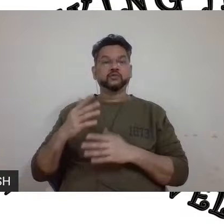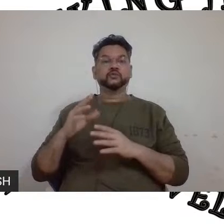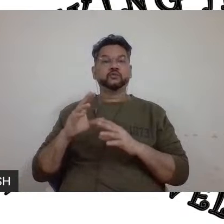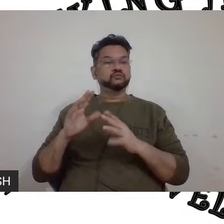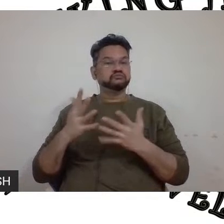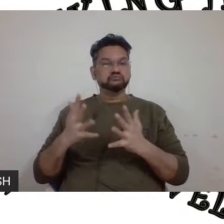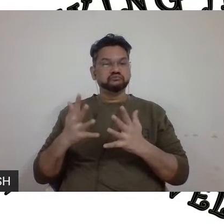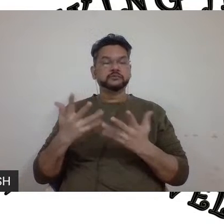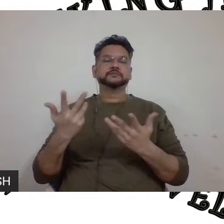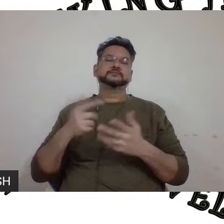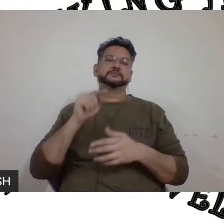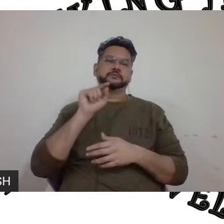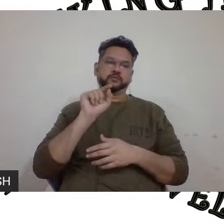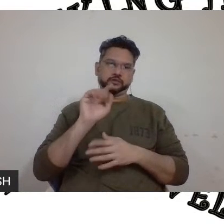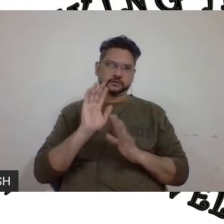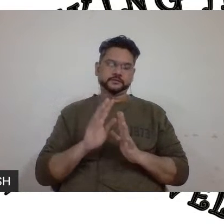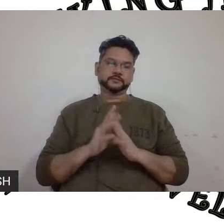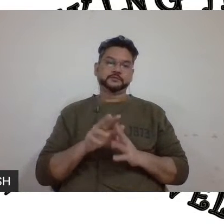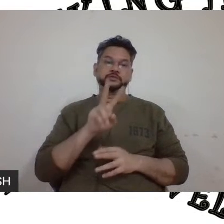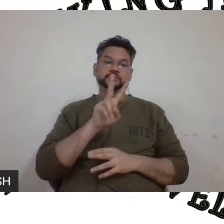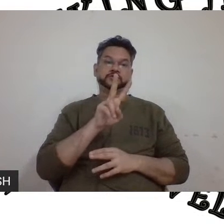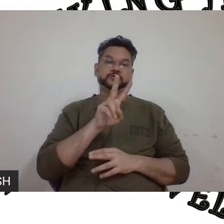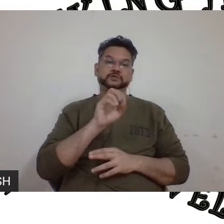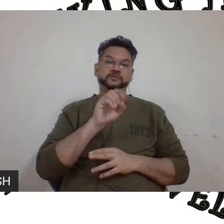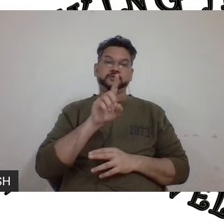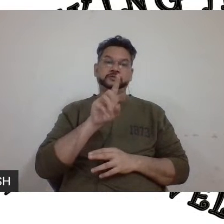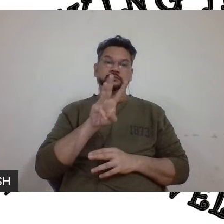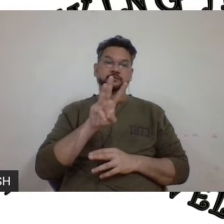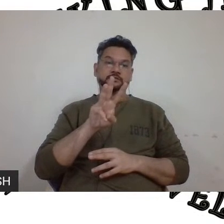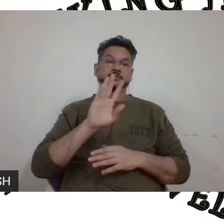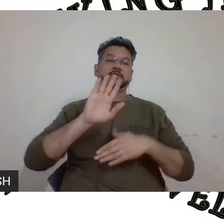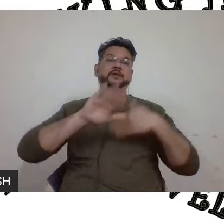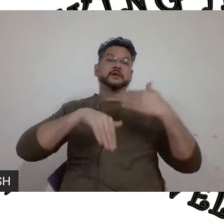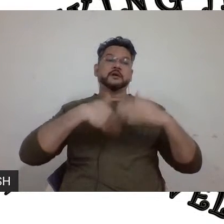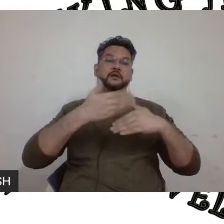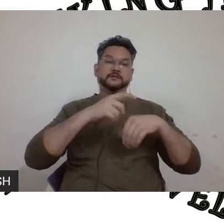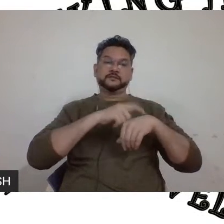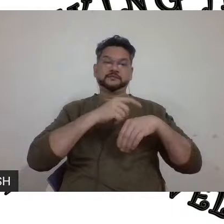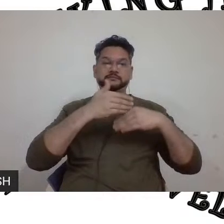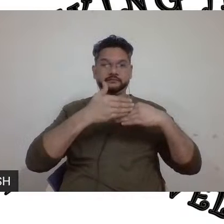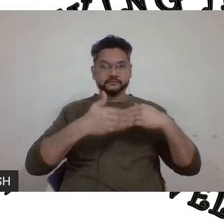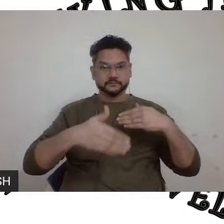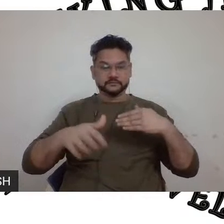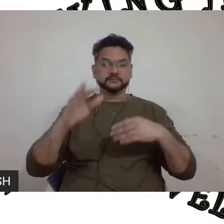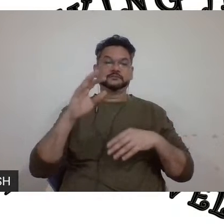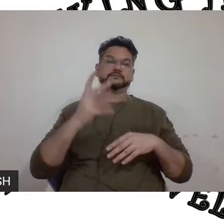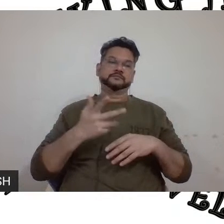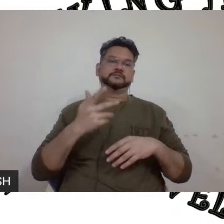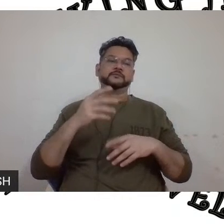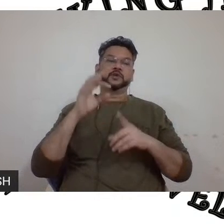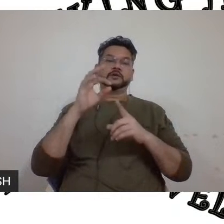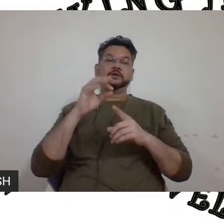2013 के बाद आइडेंटिफिकेशन ऑफ पोस्ट फॉर पर्सन विद डिसेबिलिटीज आज तक हुआ ही नहीं।